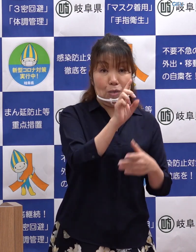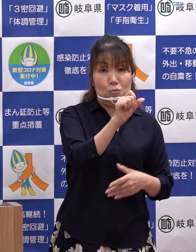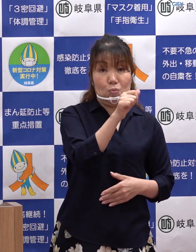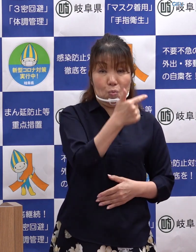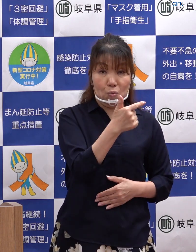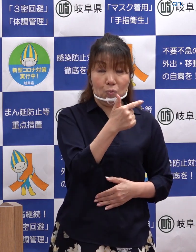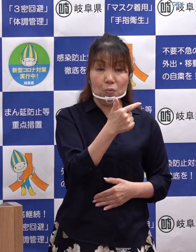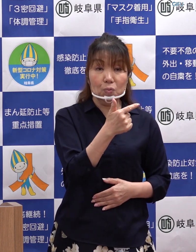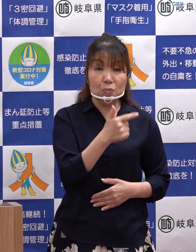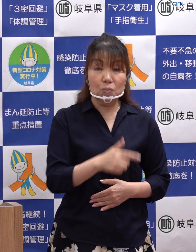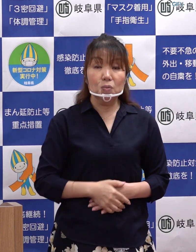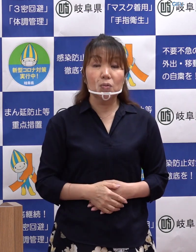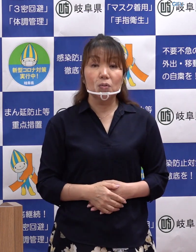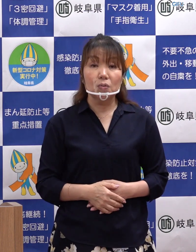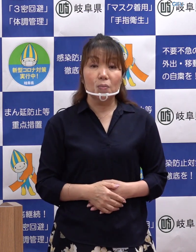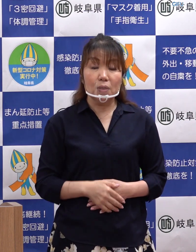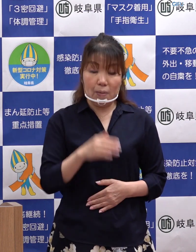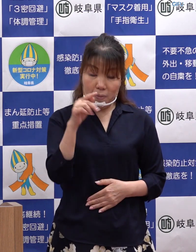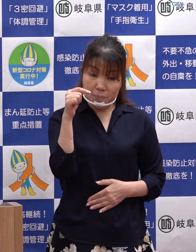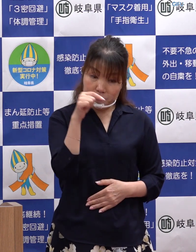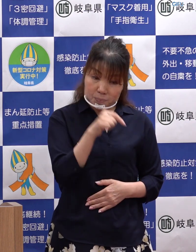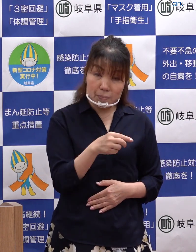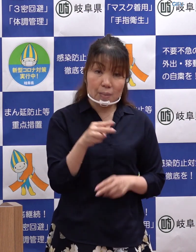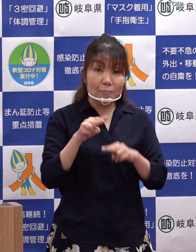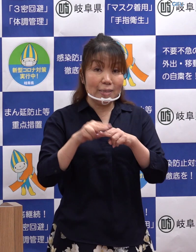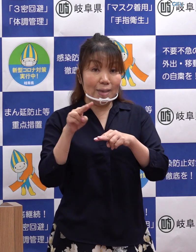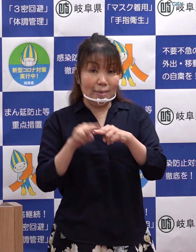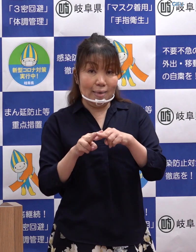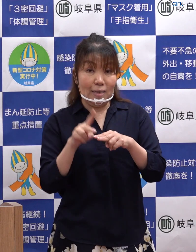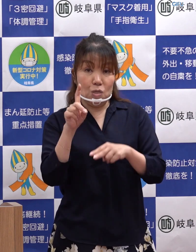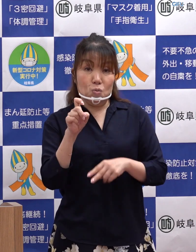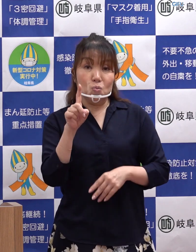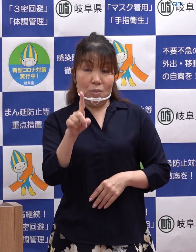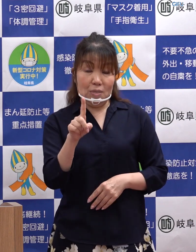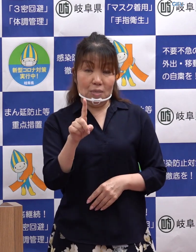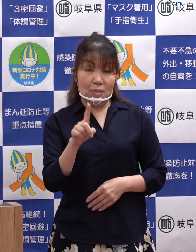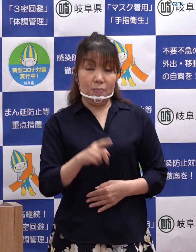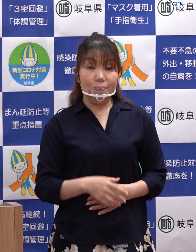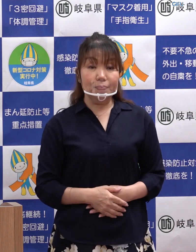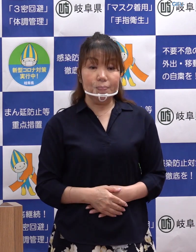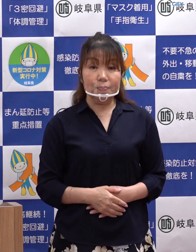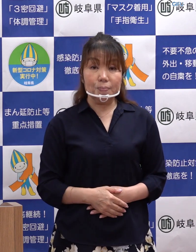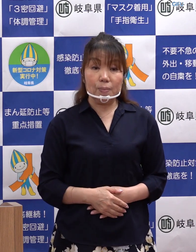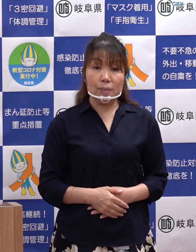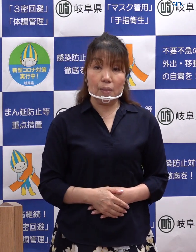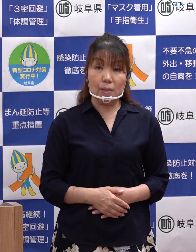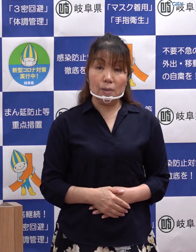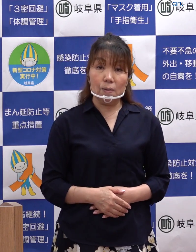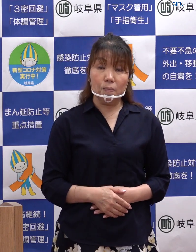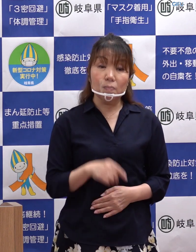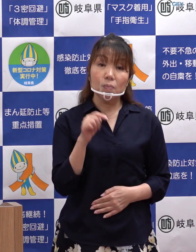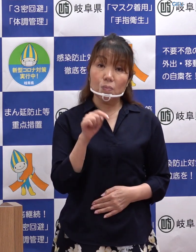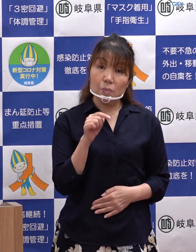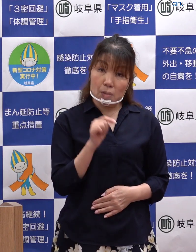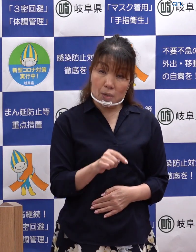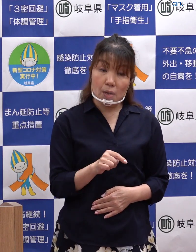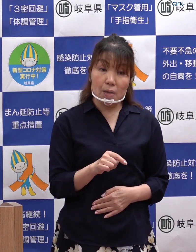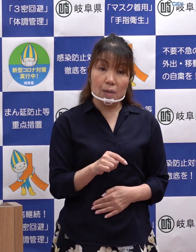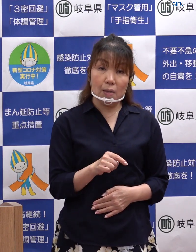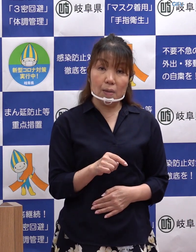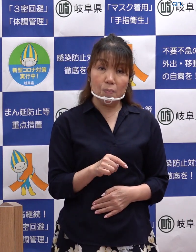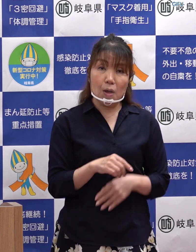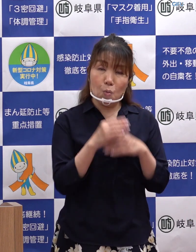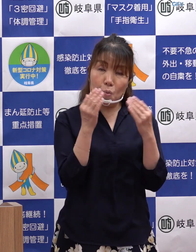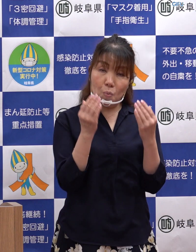16、それからずっと下りまして、御嶽町が11ということで、これで2